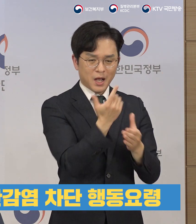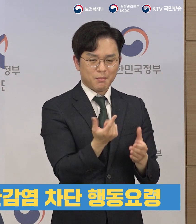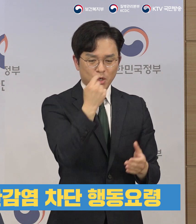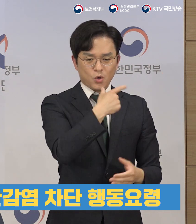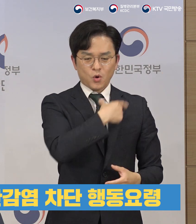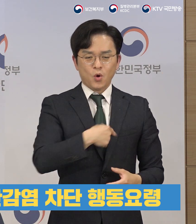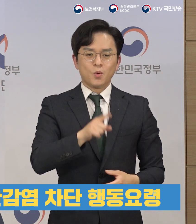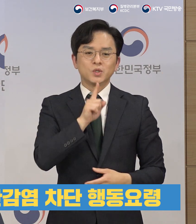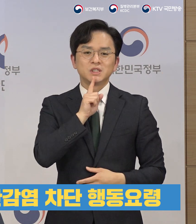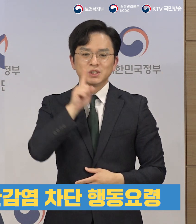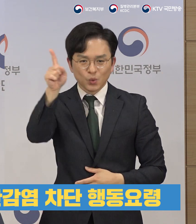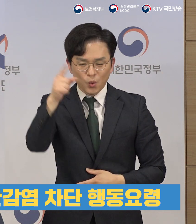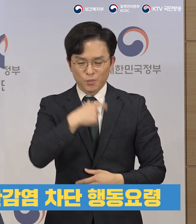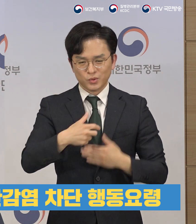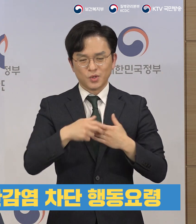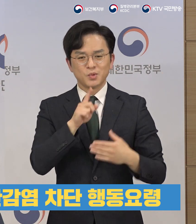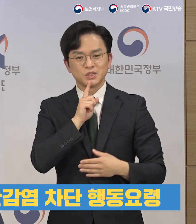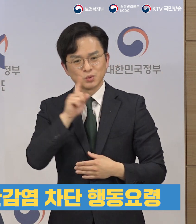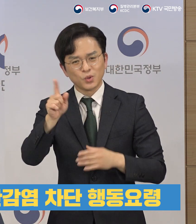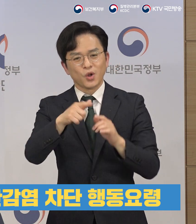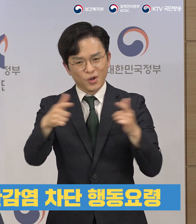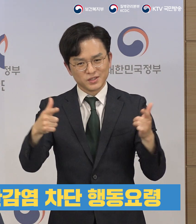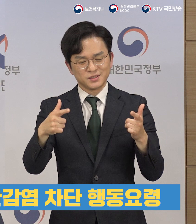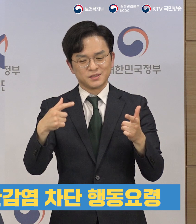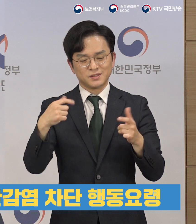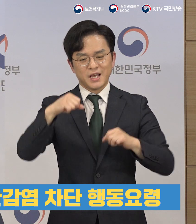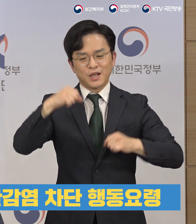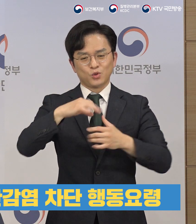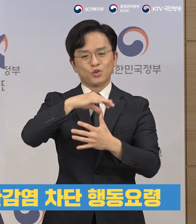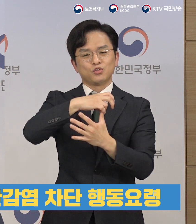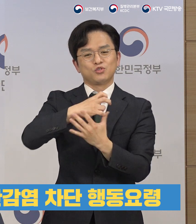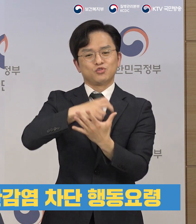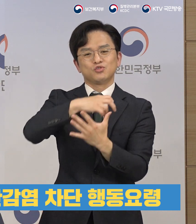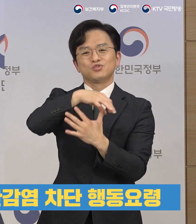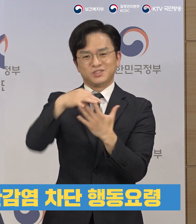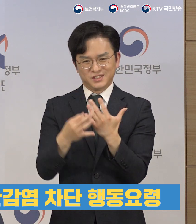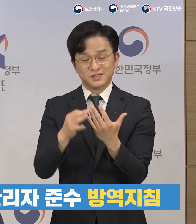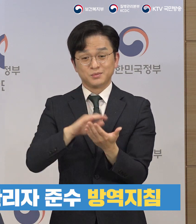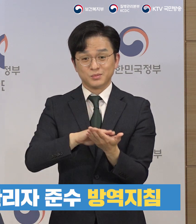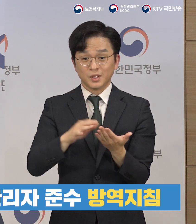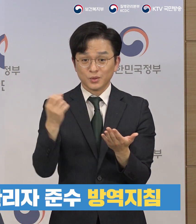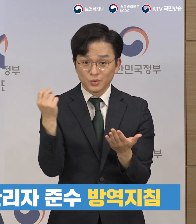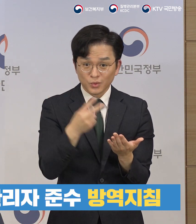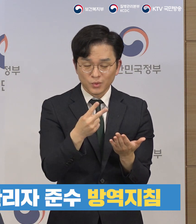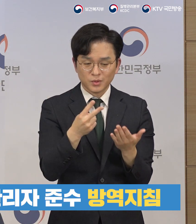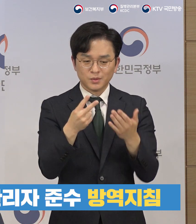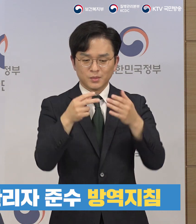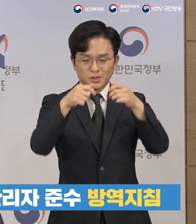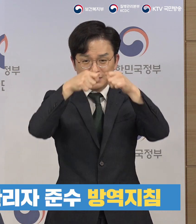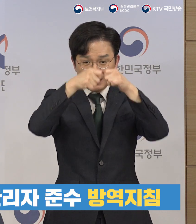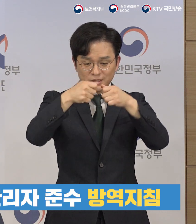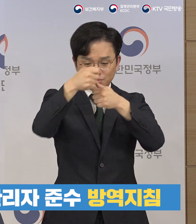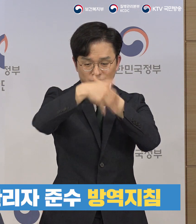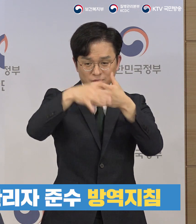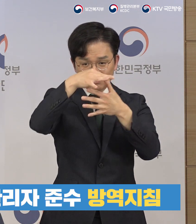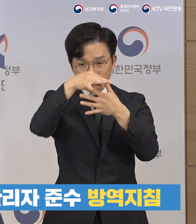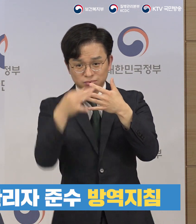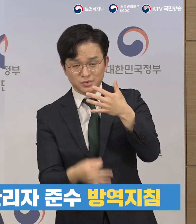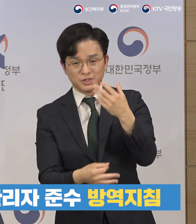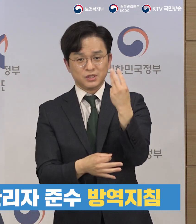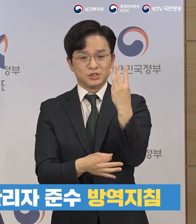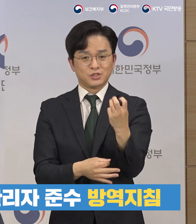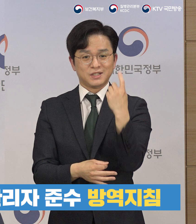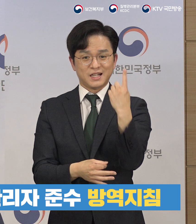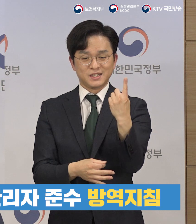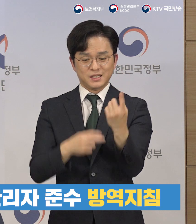집단 감염 을 차단하기 위한 행동 요령을 제시합니다 또한 12개 부추 해서 마련은